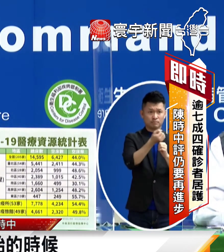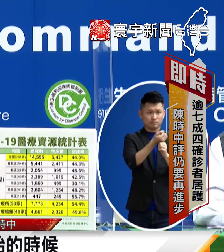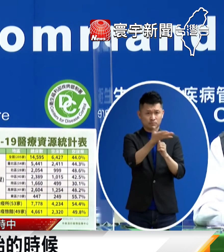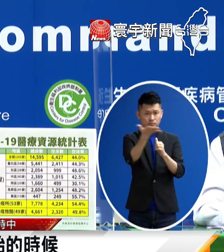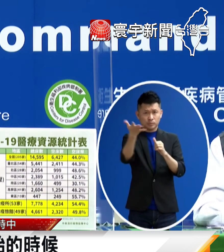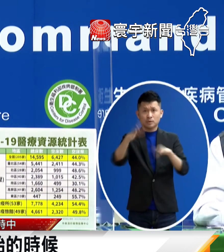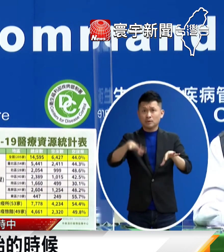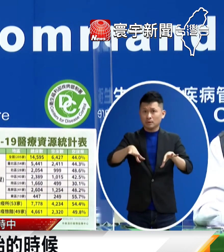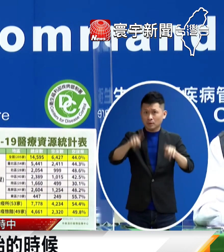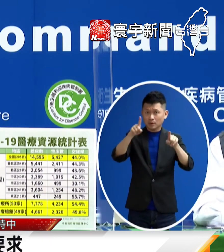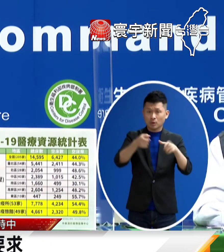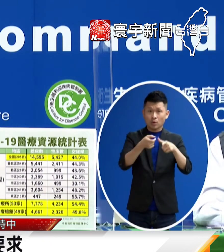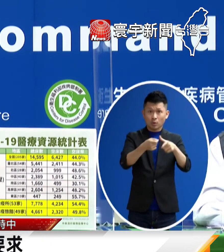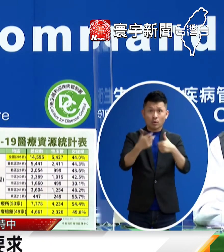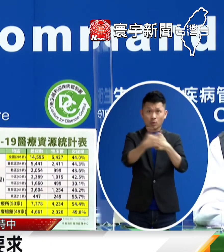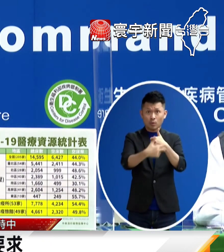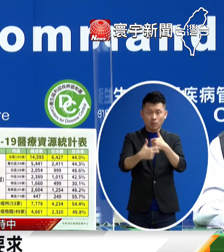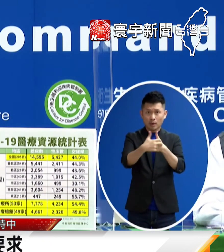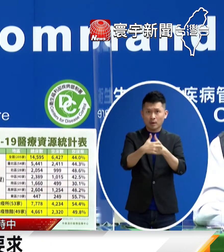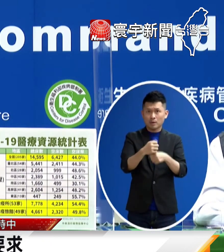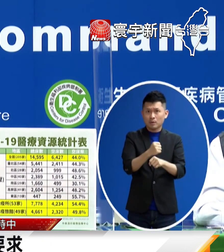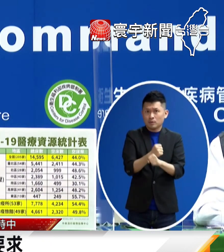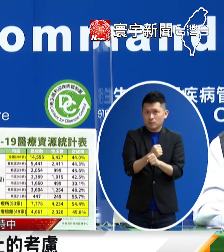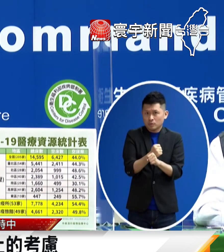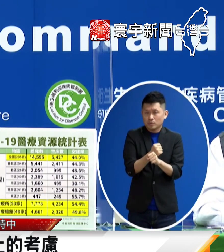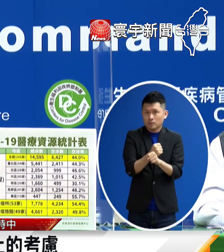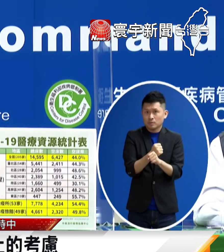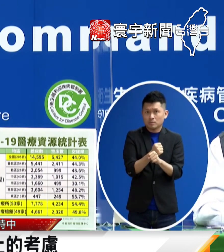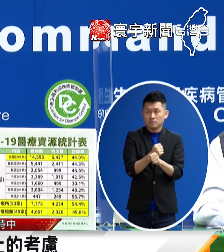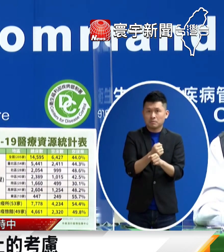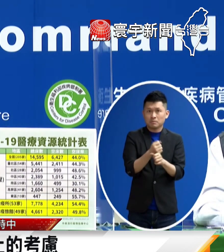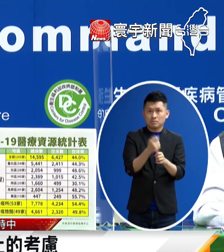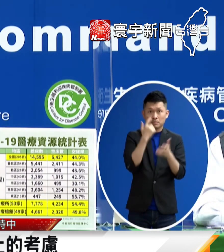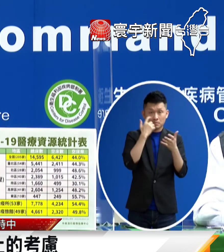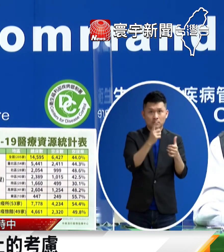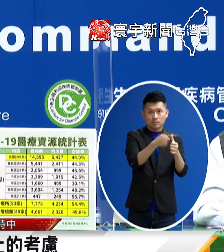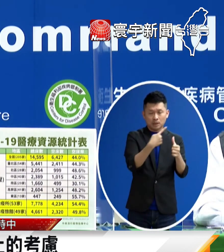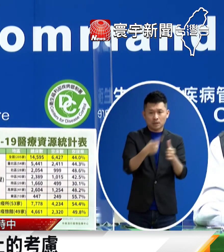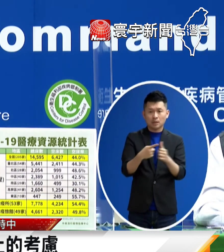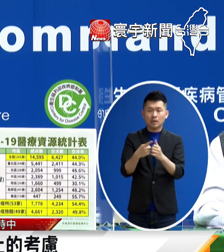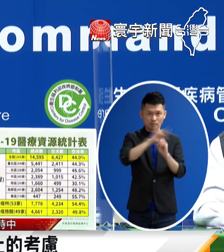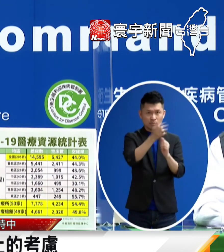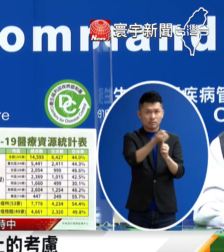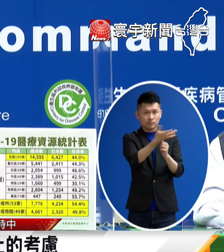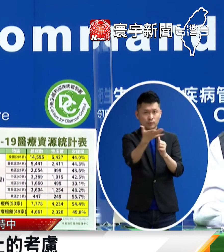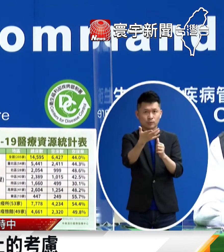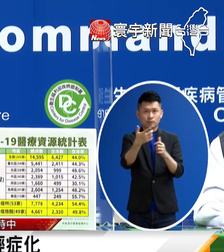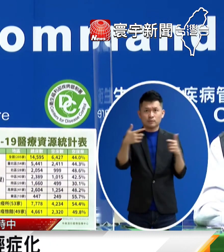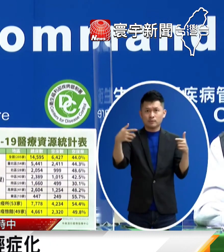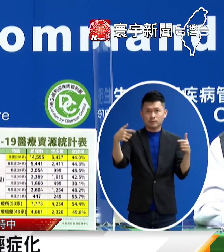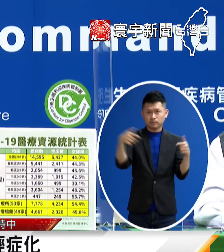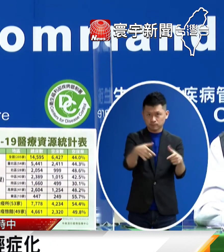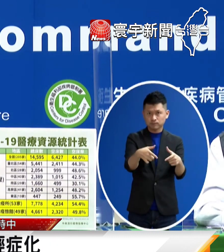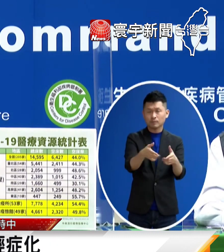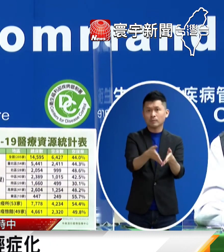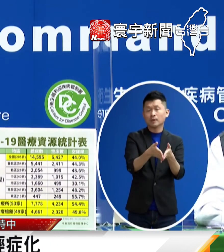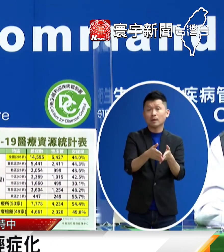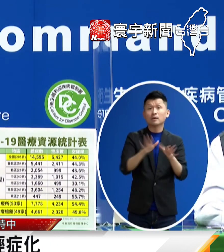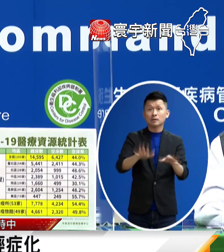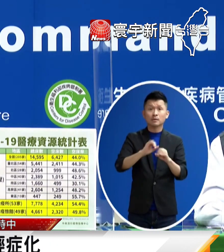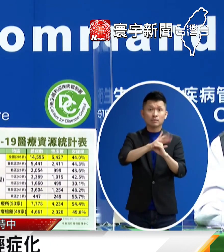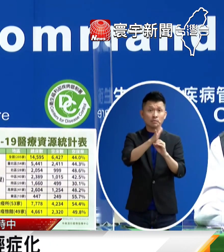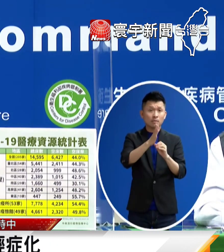候，对于公共卫生的要求是远大于在这种人情上的一个考虑。那现在已经稍微的轻症